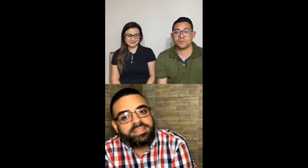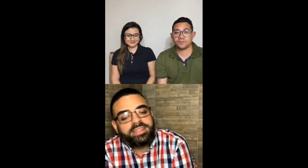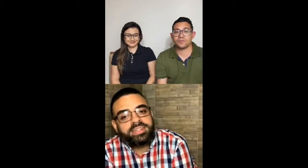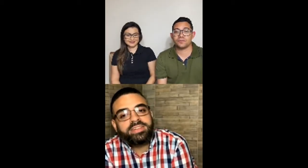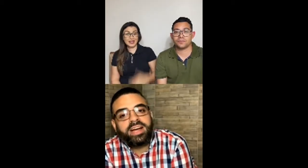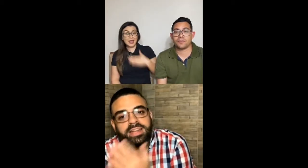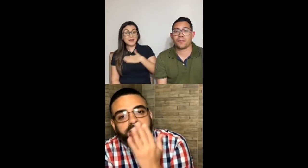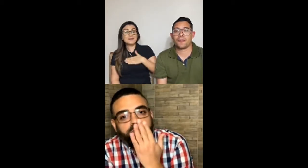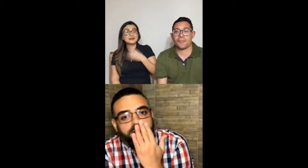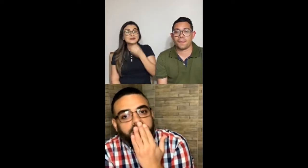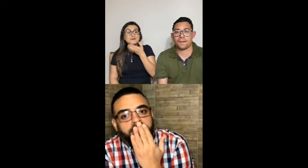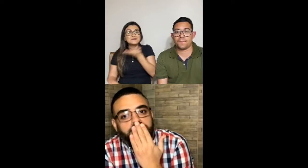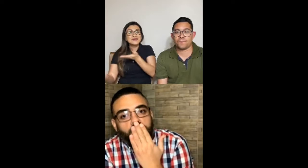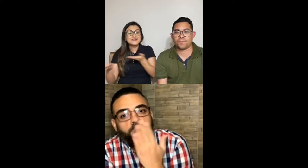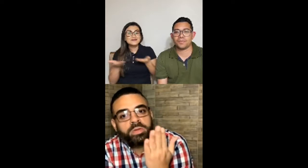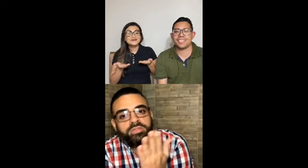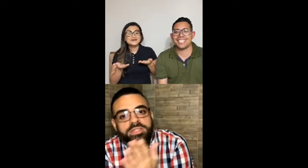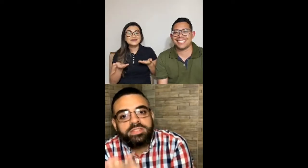Legal.